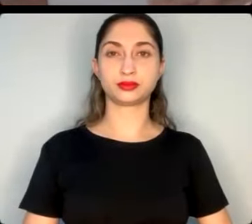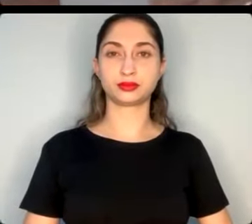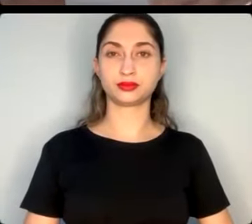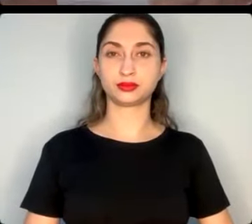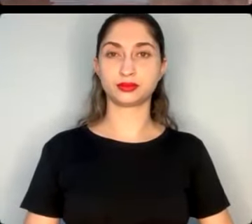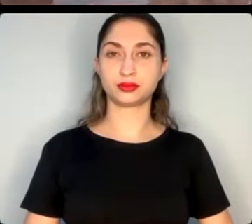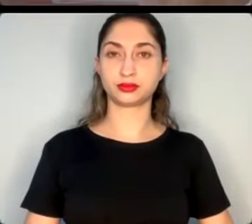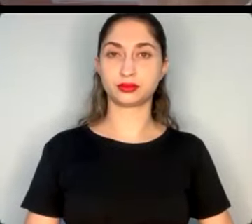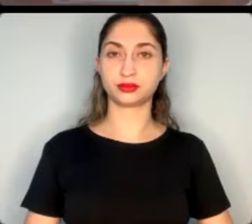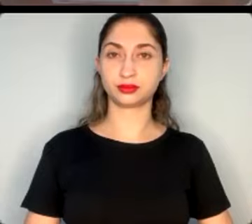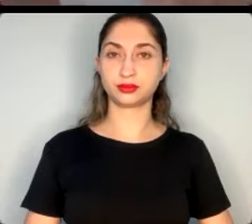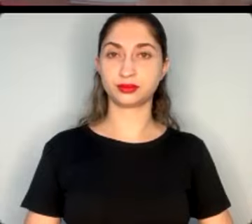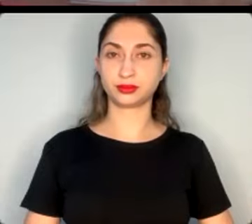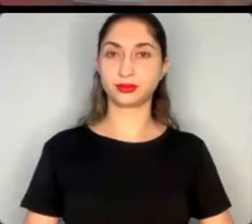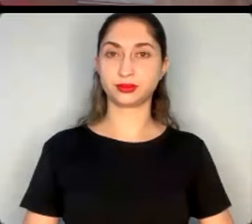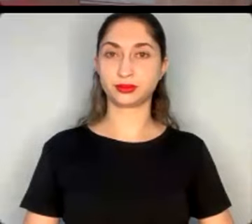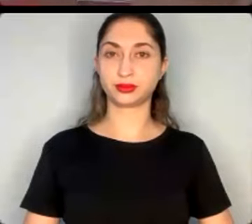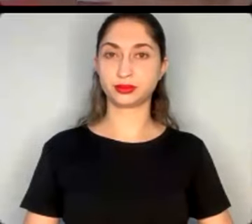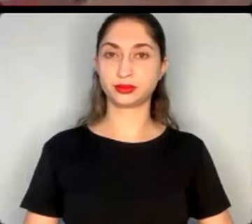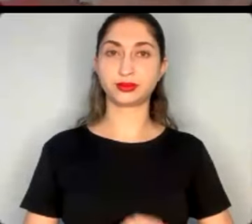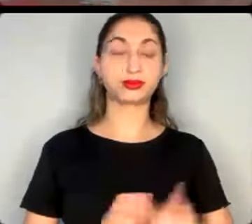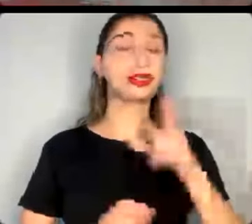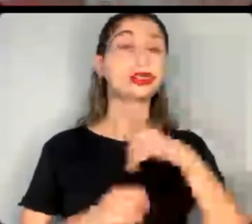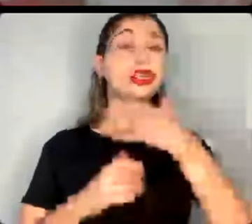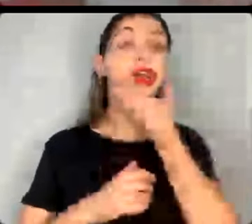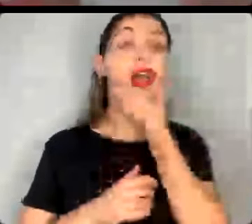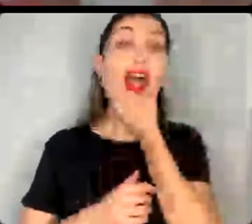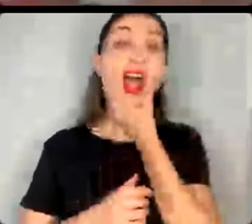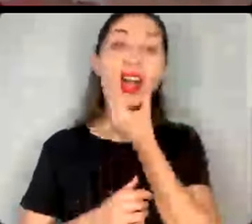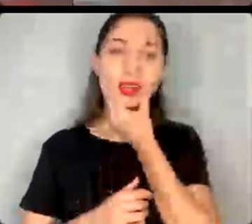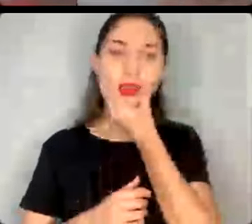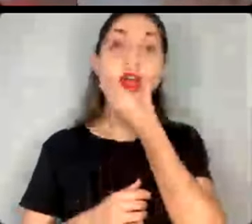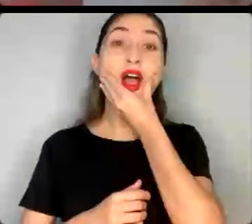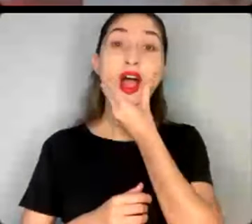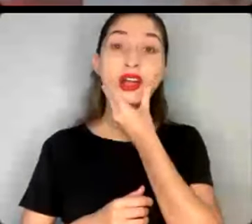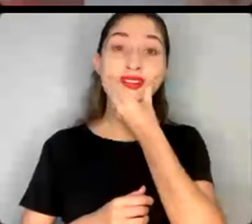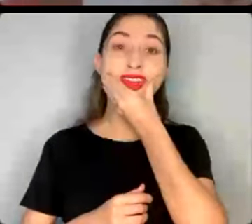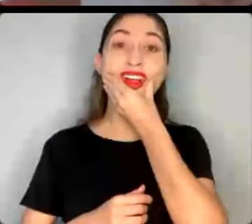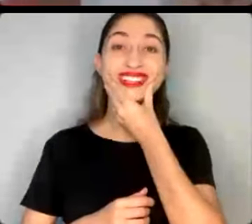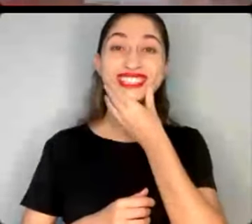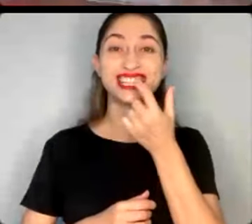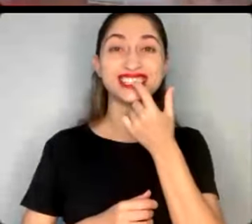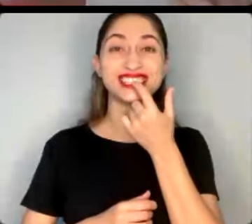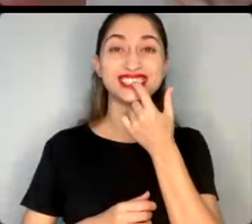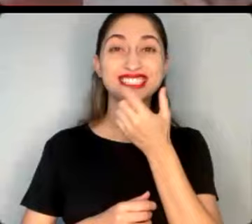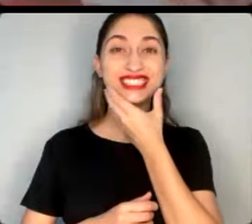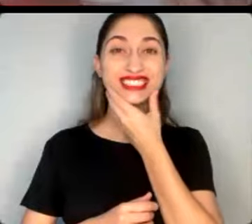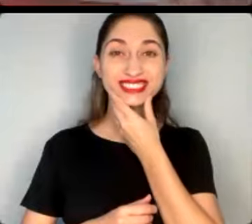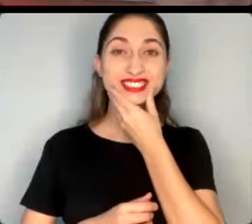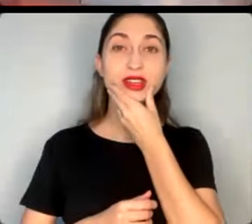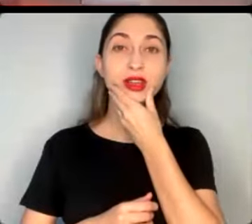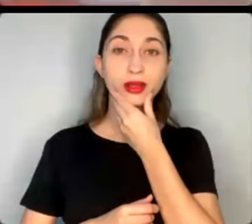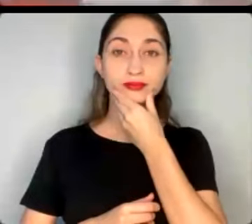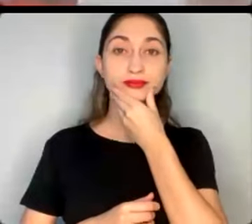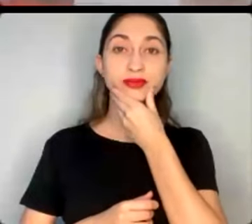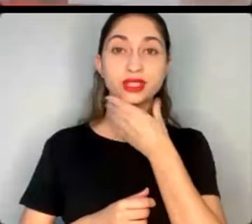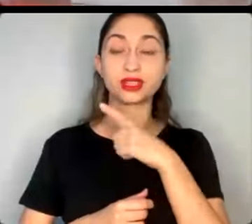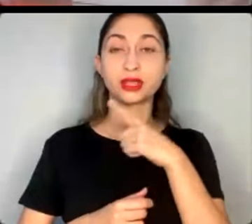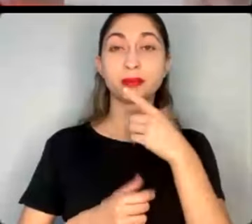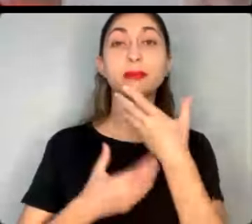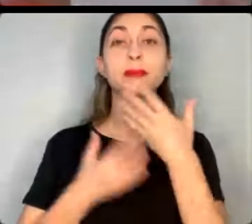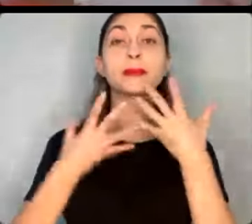as peças, a mandíbula, porque a cavidade bucal e os dentes são um sustentáculo da